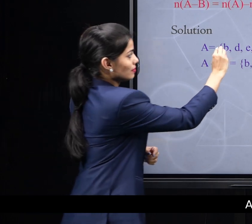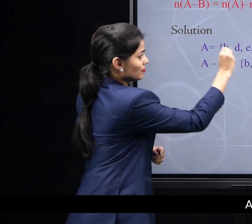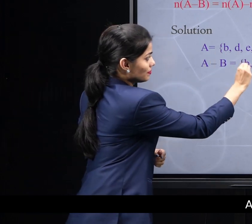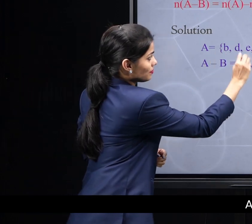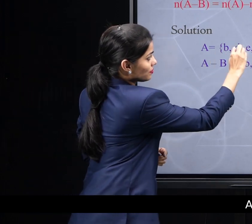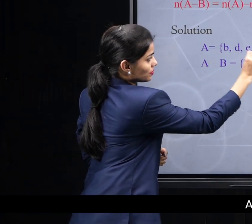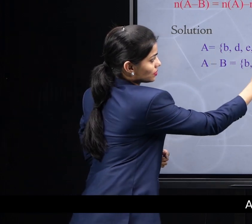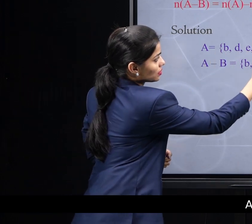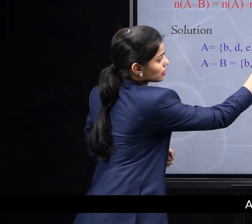H.